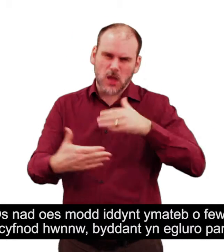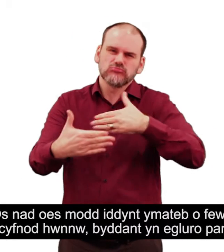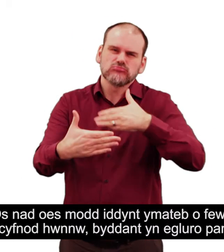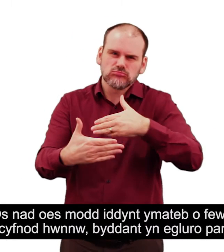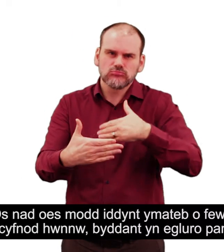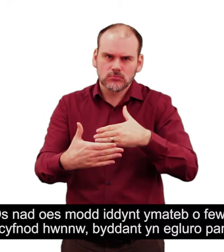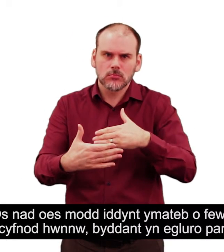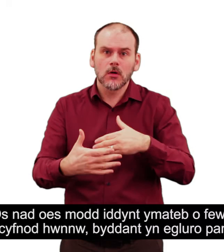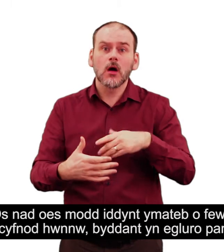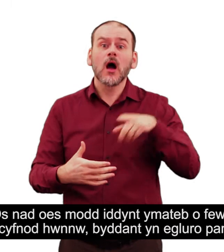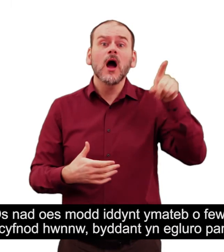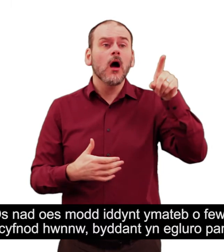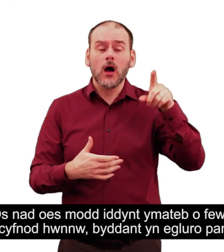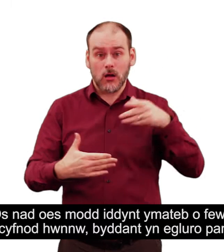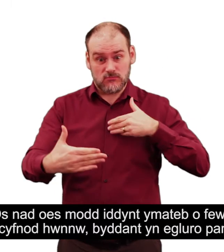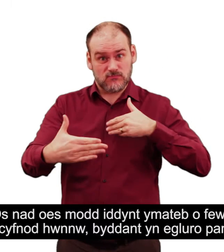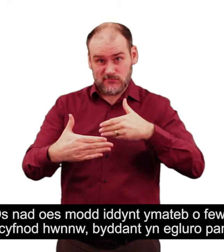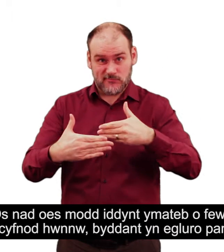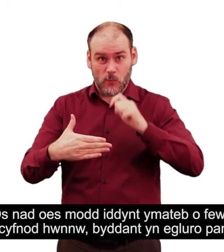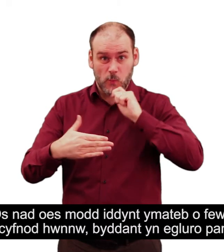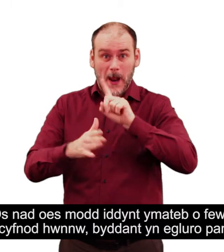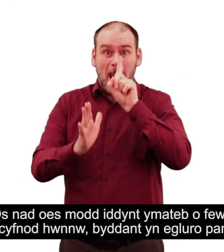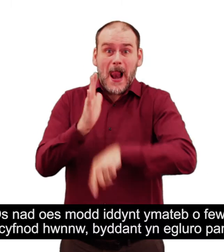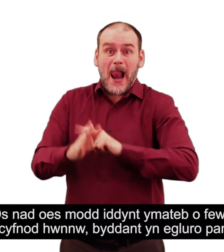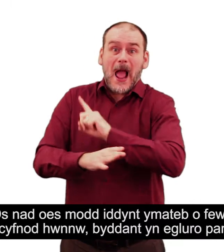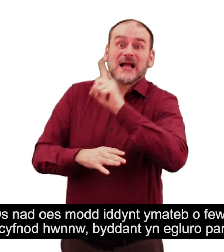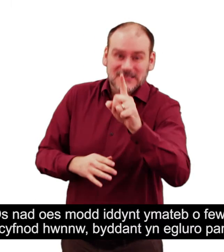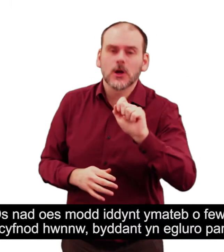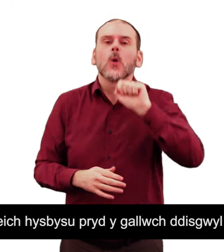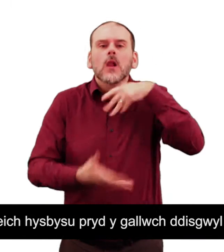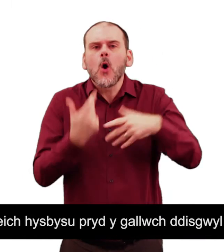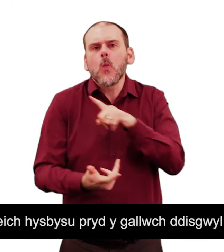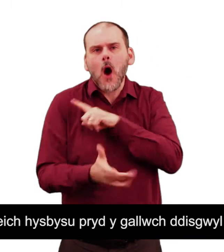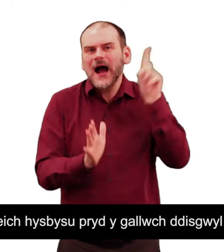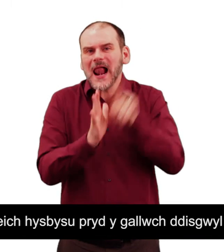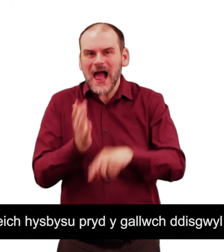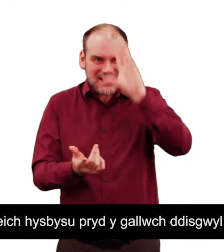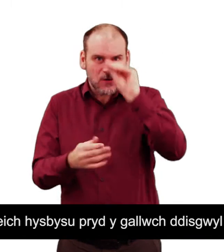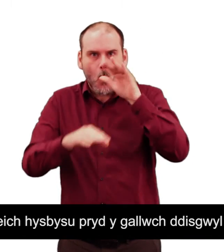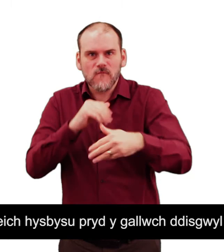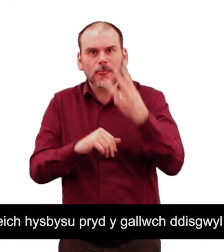Os nad oes modd iddynt ymateb o fewn y cyfnod hwnnw, byddant yn egluro pam ac yn eich hysbysu pryd y gallwch ddisgwyl ymateb.